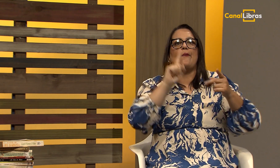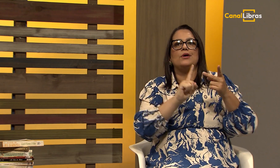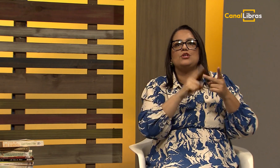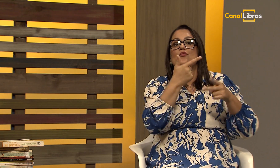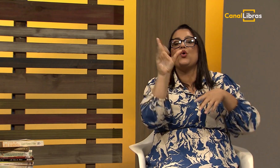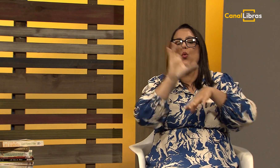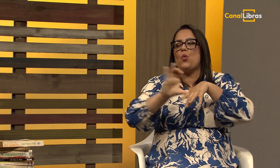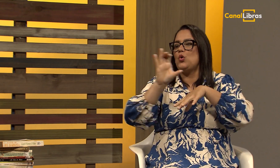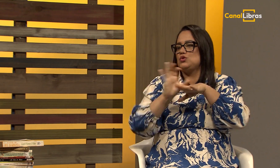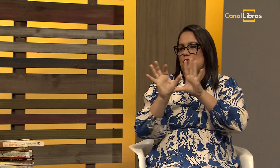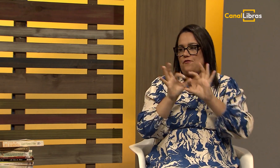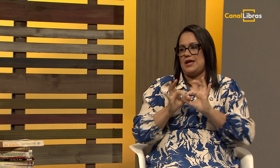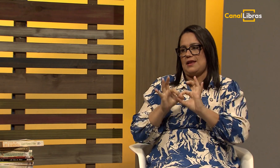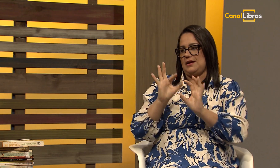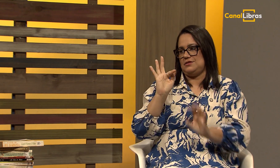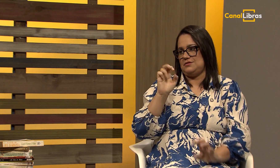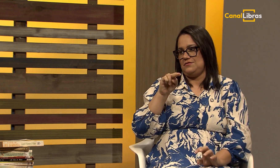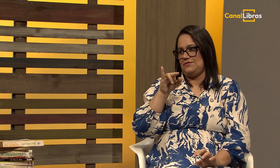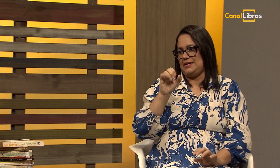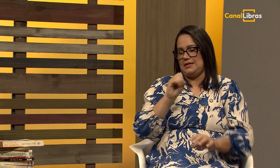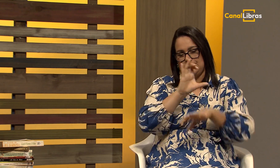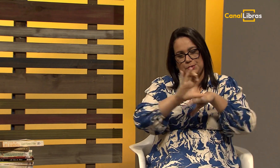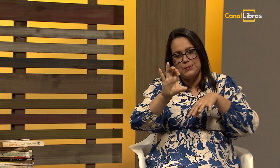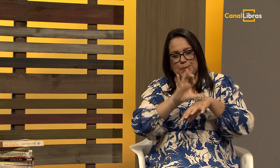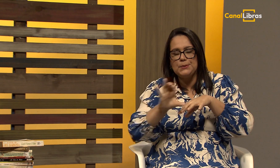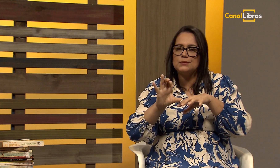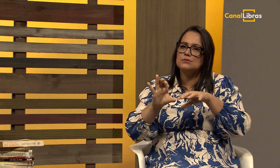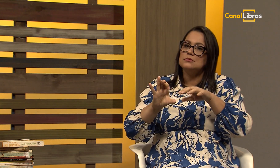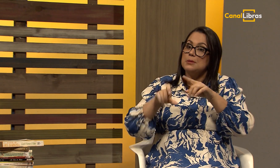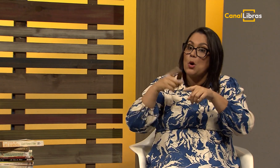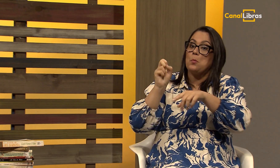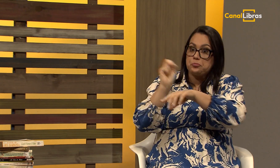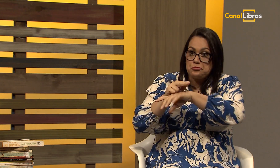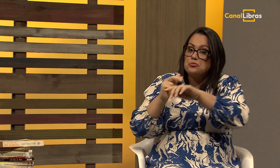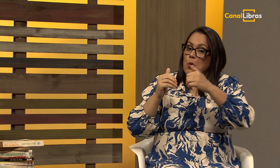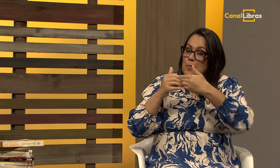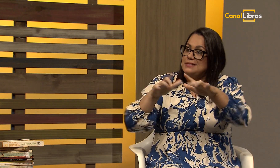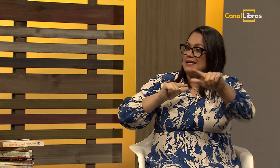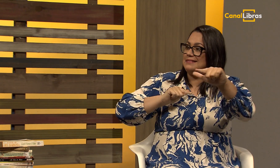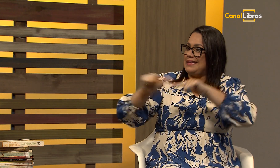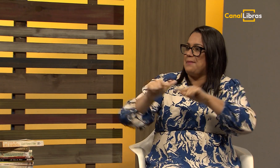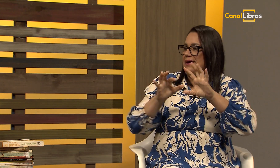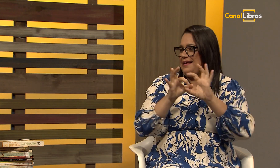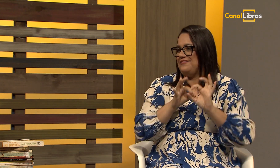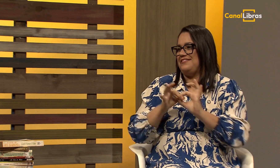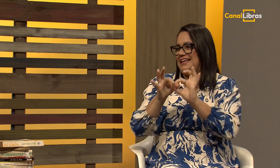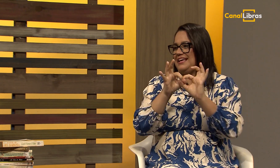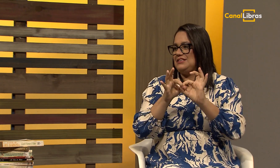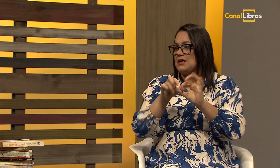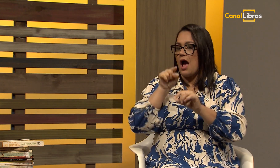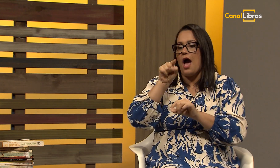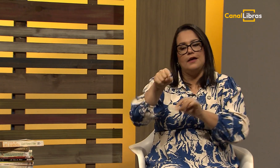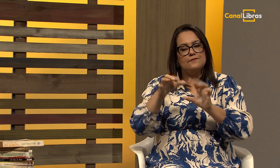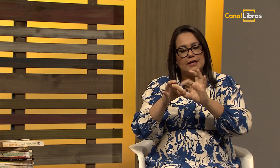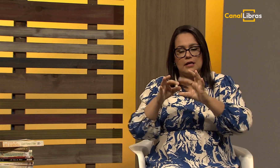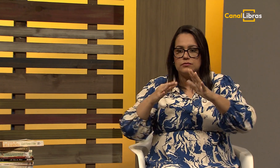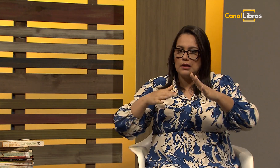realizei um curso na FENES, Federação Nacional de Educação e Integração de Surdos, onde posteriormente passei a trabalhar.